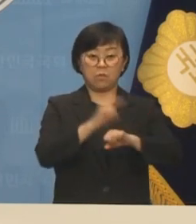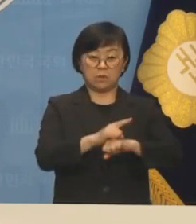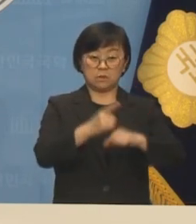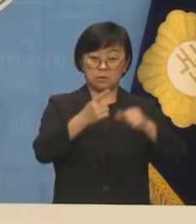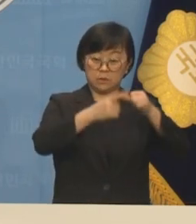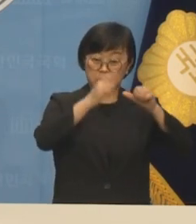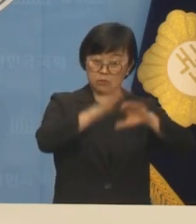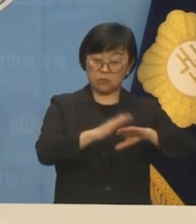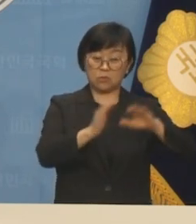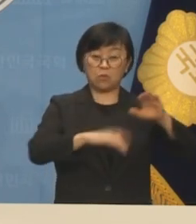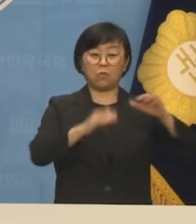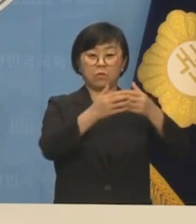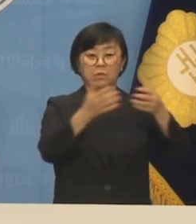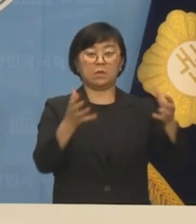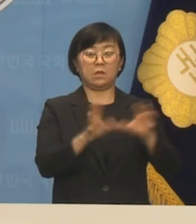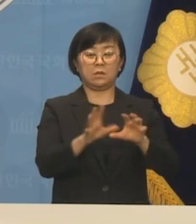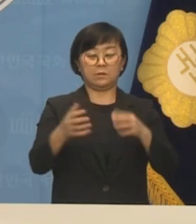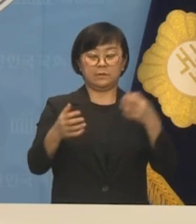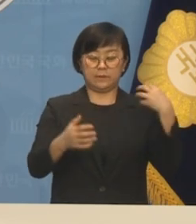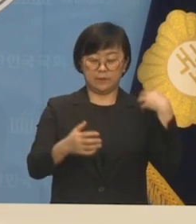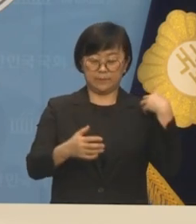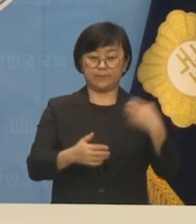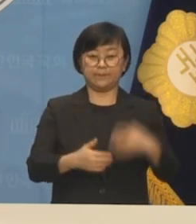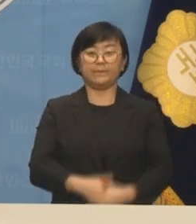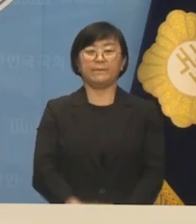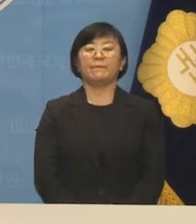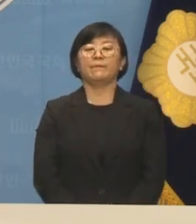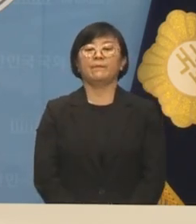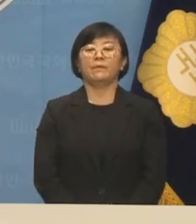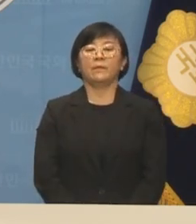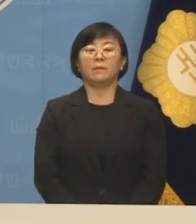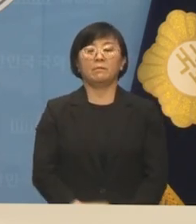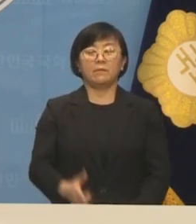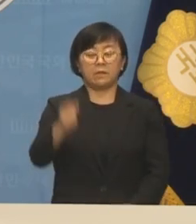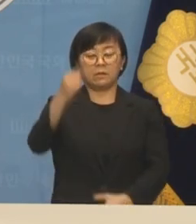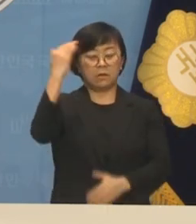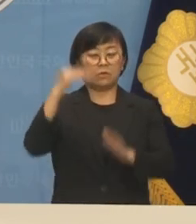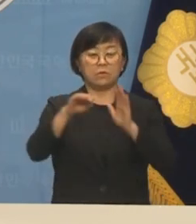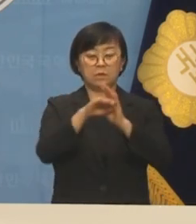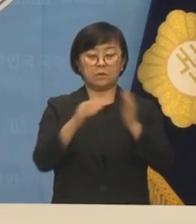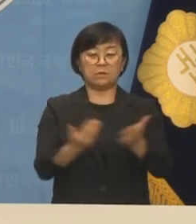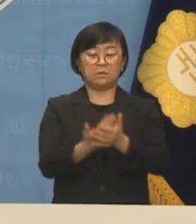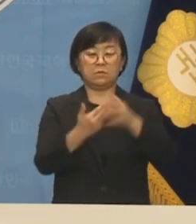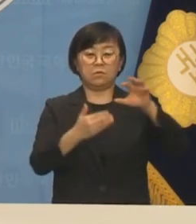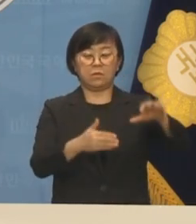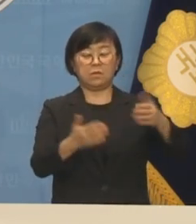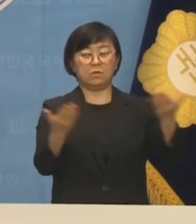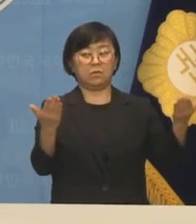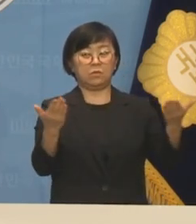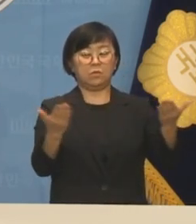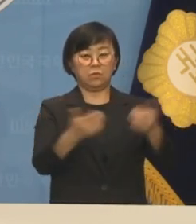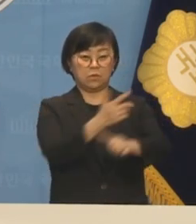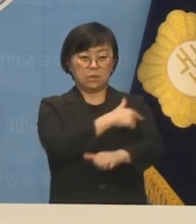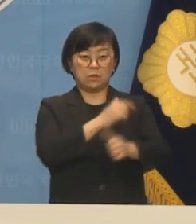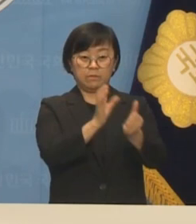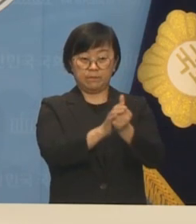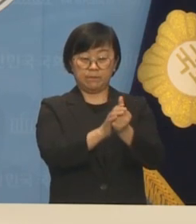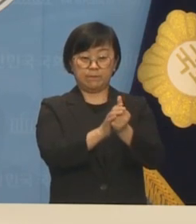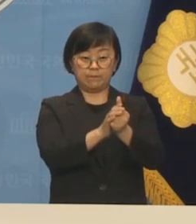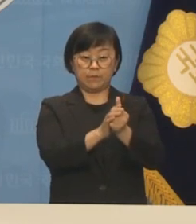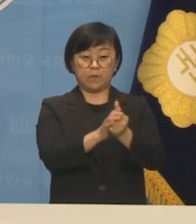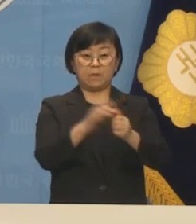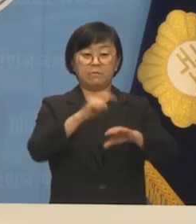최우선으로 하는 공공기관의 책무입니다. 조속히 한국콘텐츠진흥원의 노동이사 임명이 완료되어